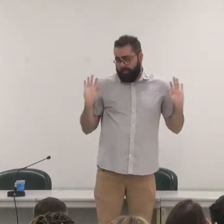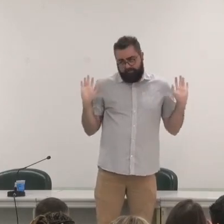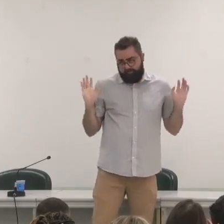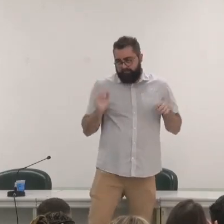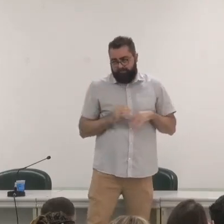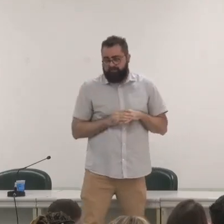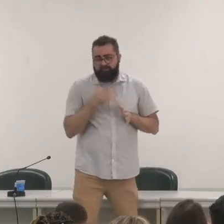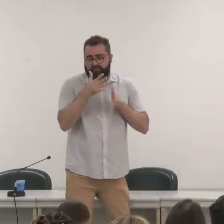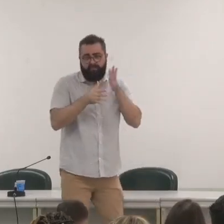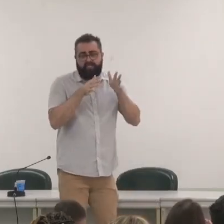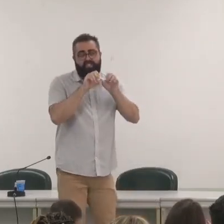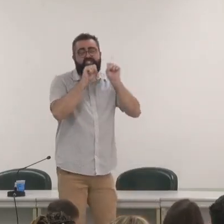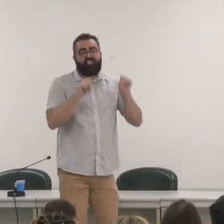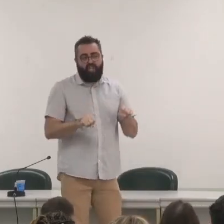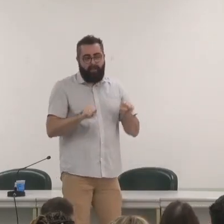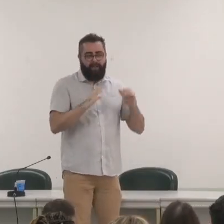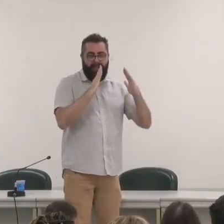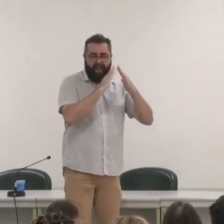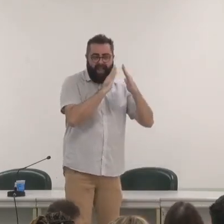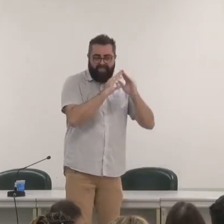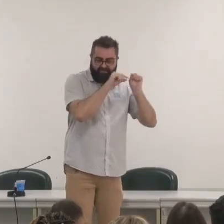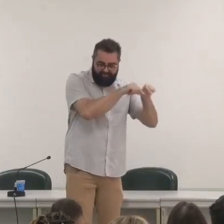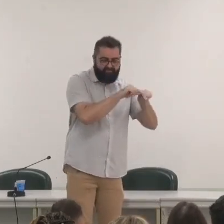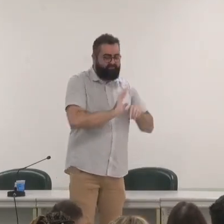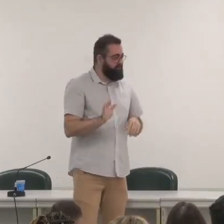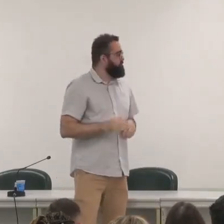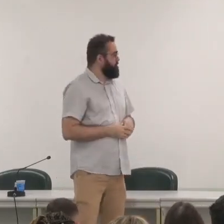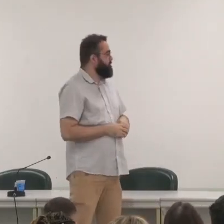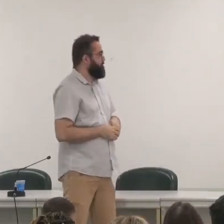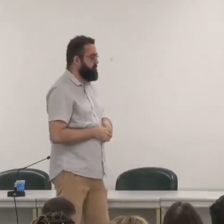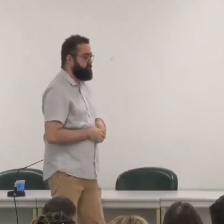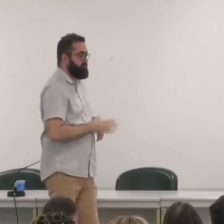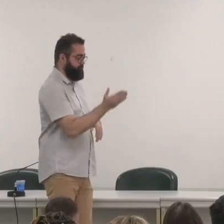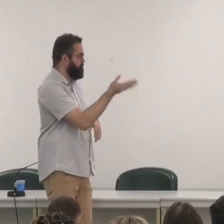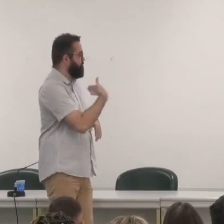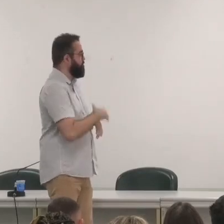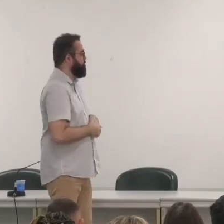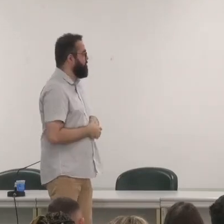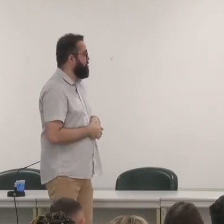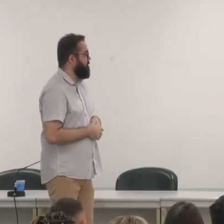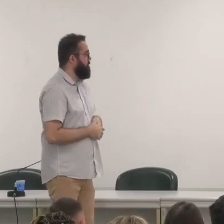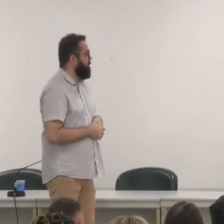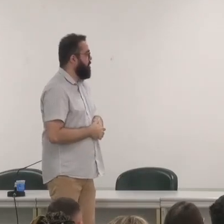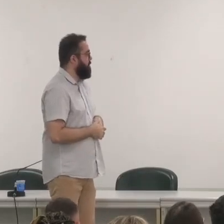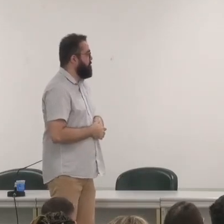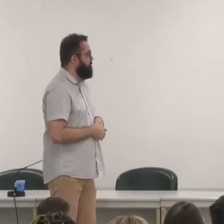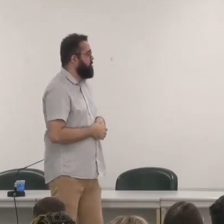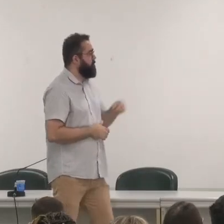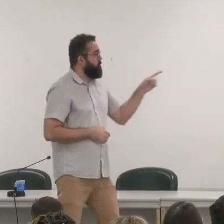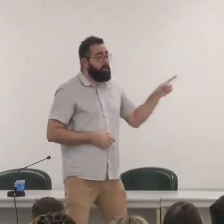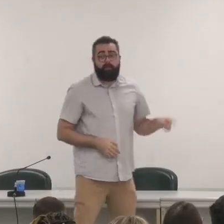E a língua emergiu desse seio, é um sistema desenvolvido por essas pessoas.